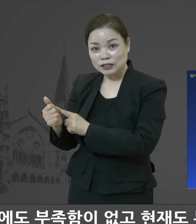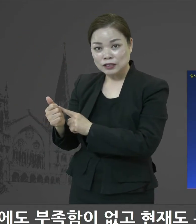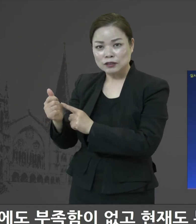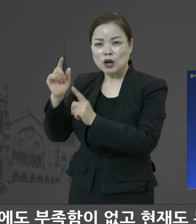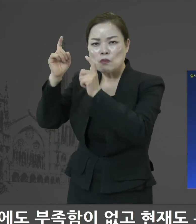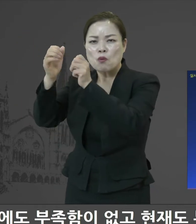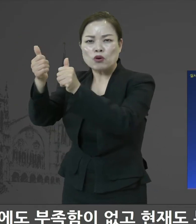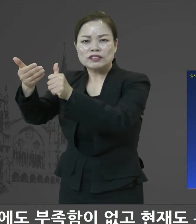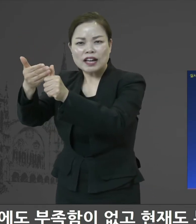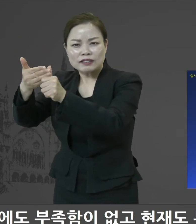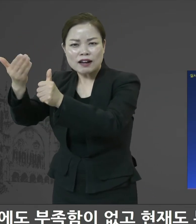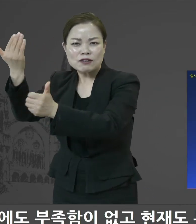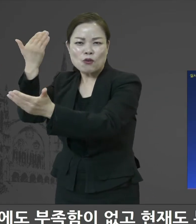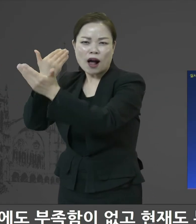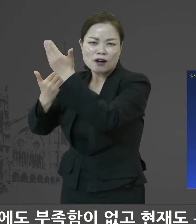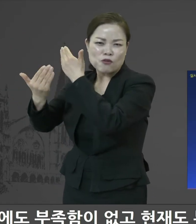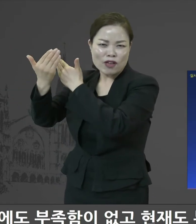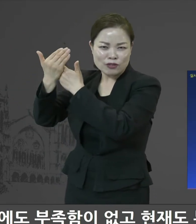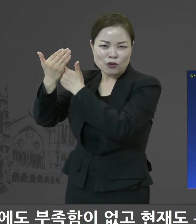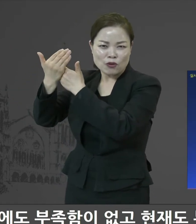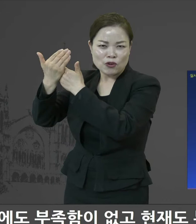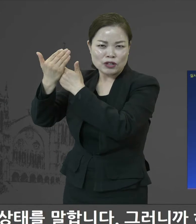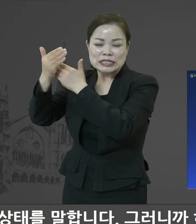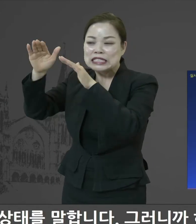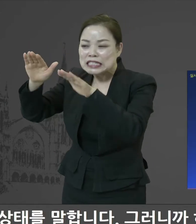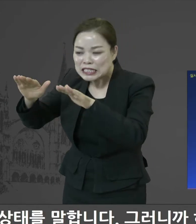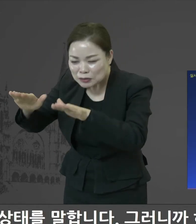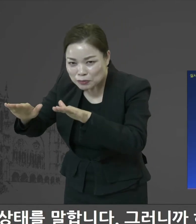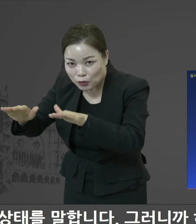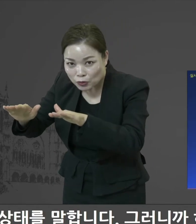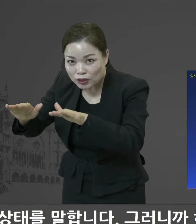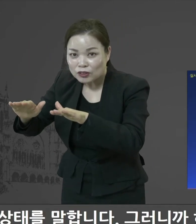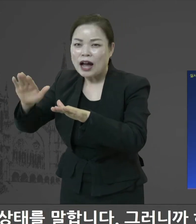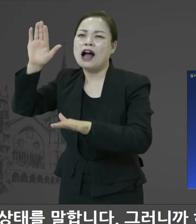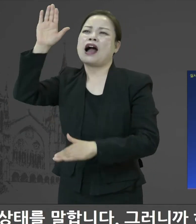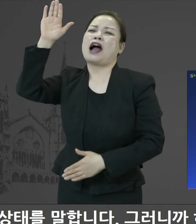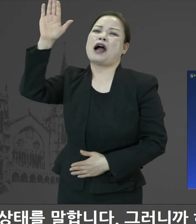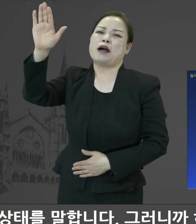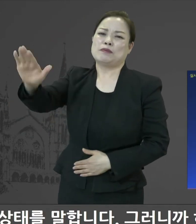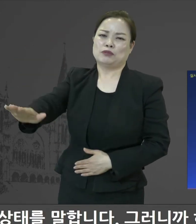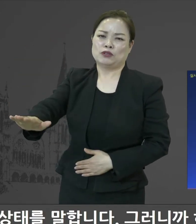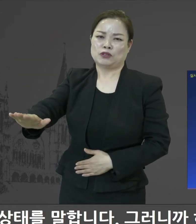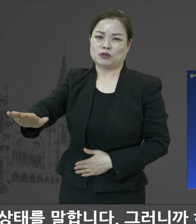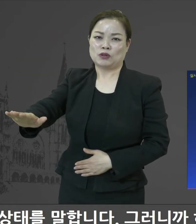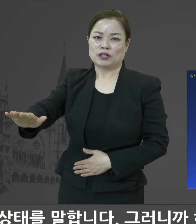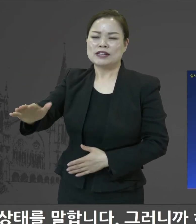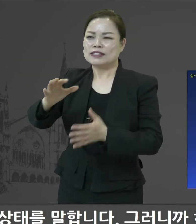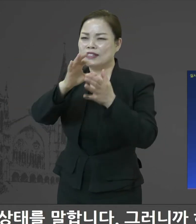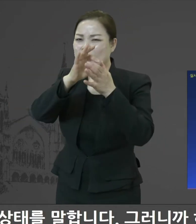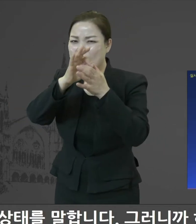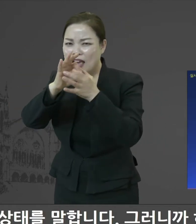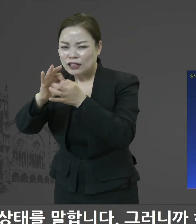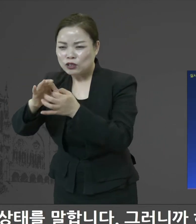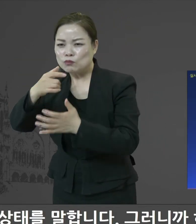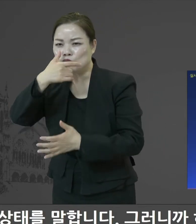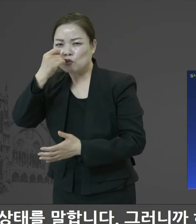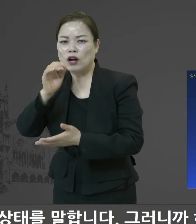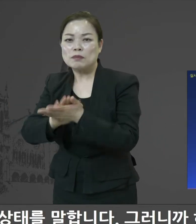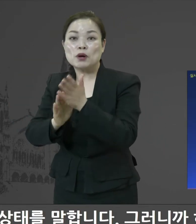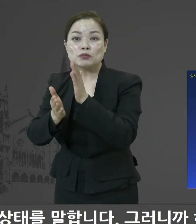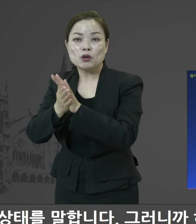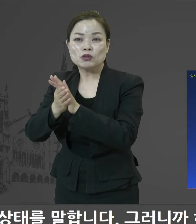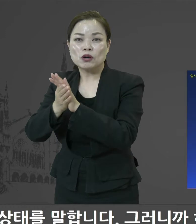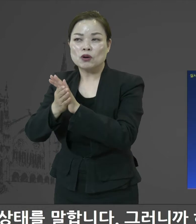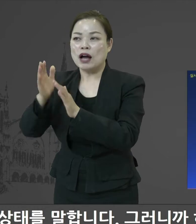되셔서 다윗의 과거에도, 다윗의 지금 현재에도, 앞으로 펼쳐질 미래에도 계속해서 부족함이